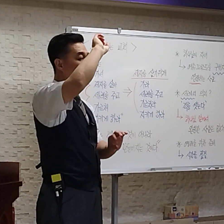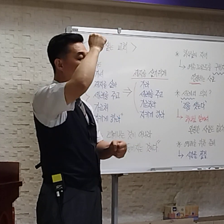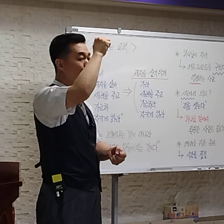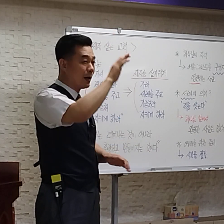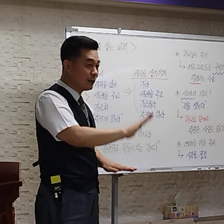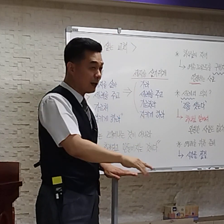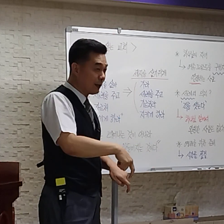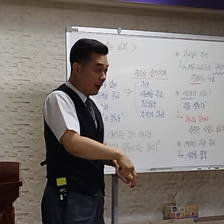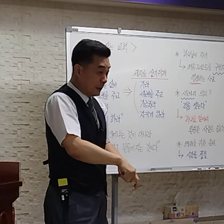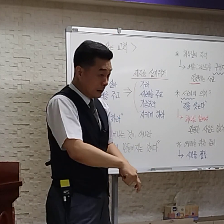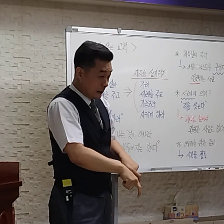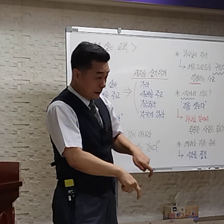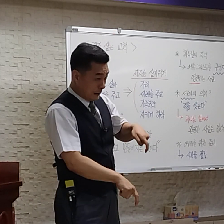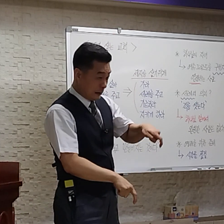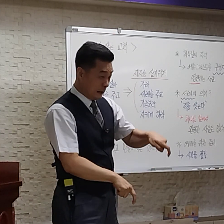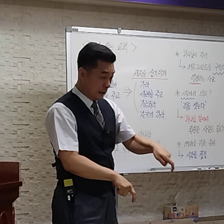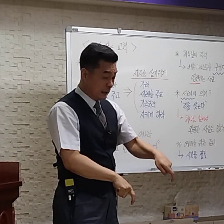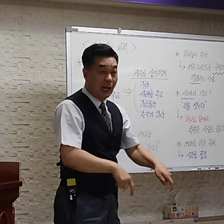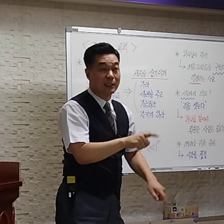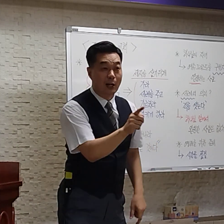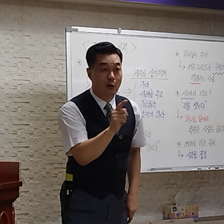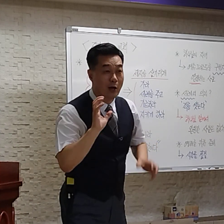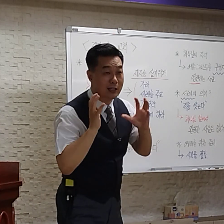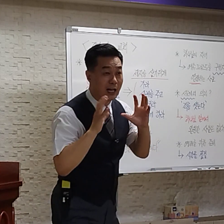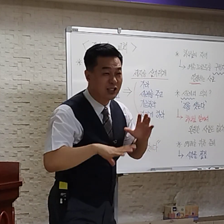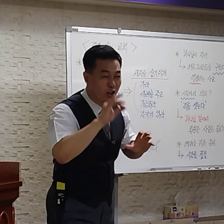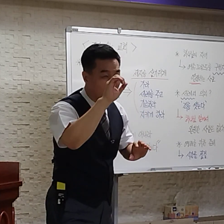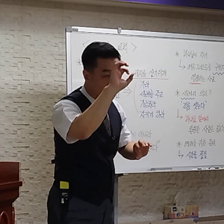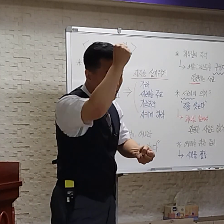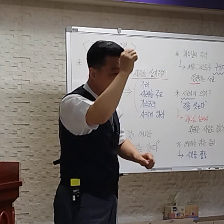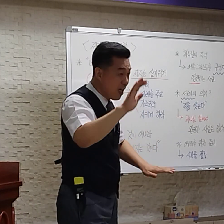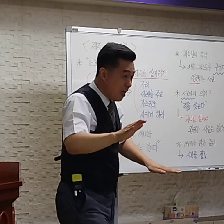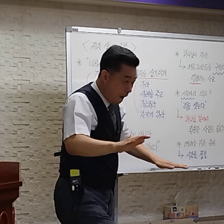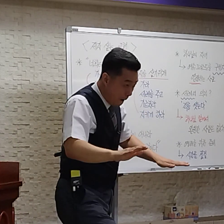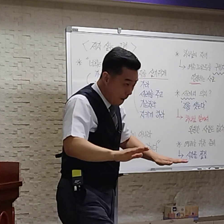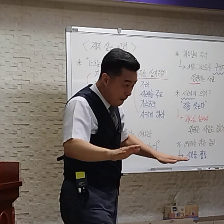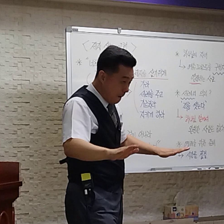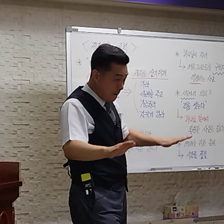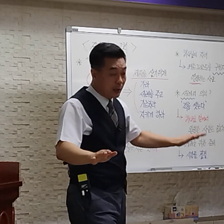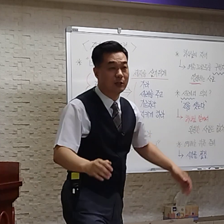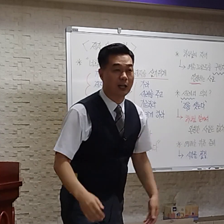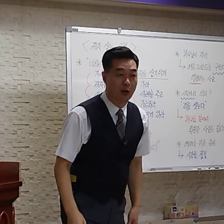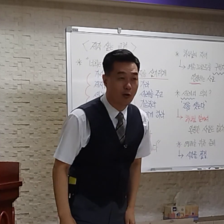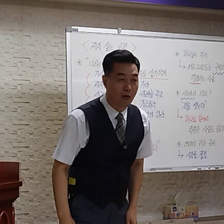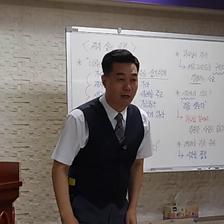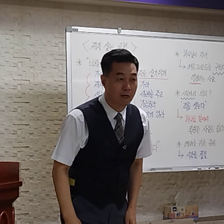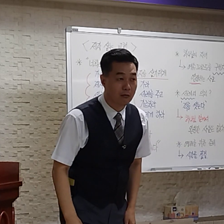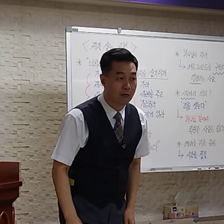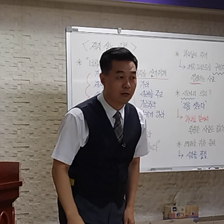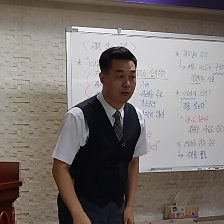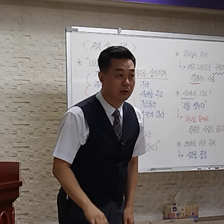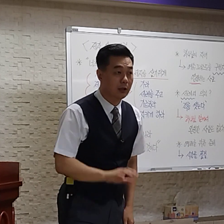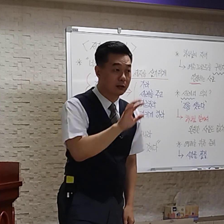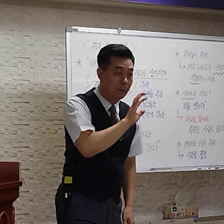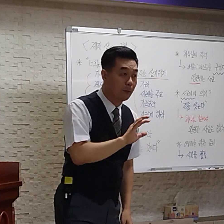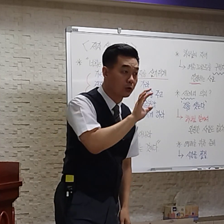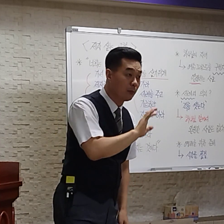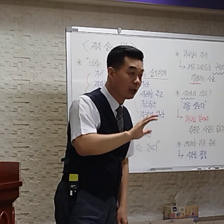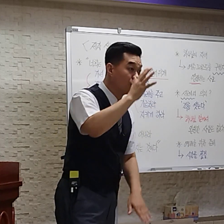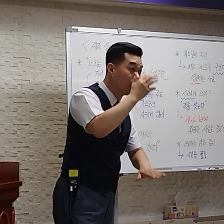처음 발을 뗄 때 하잖아요. 아기가 첫 걸음할 때 막 이러잖아요. 근데 그게 반복되면 나중에는